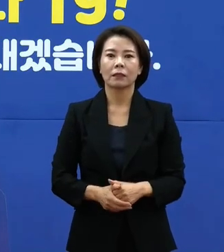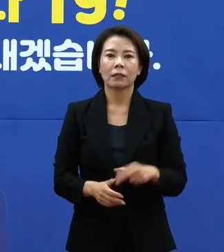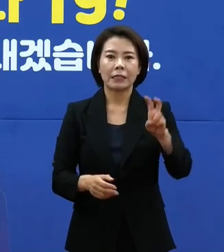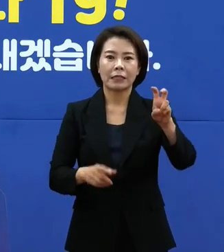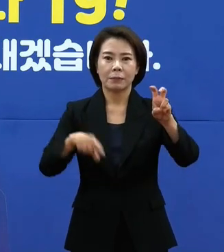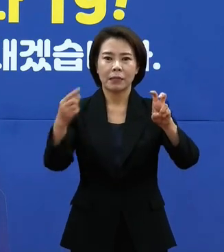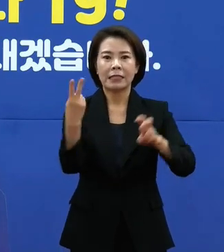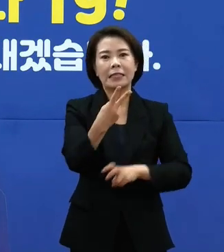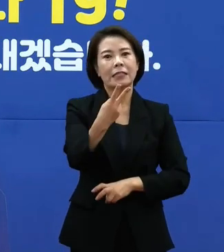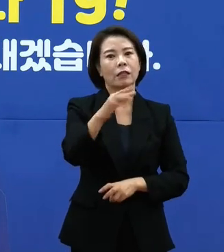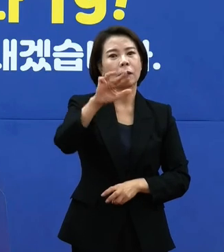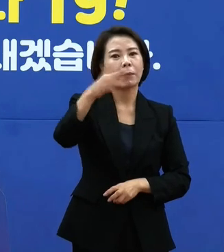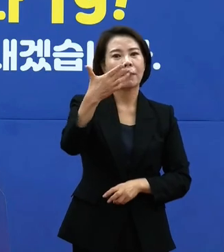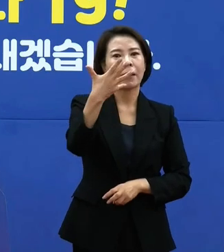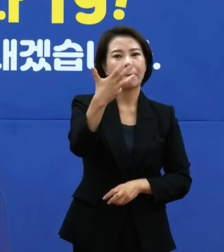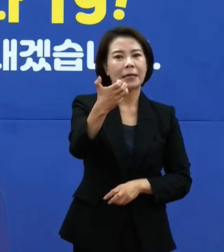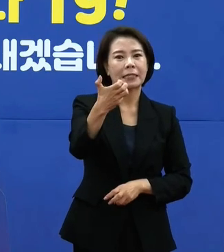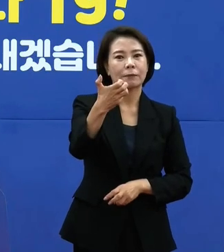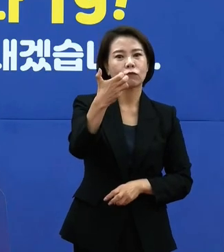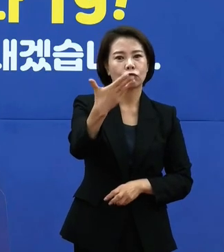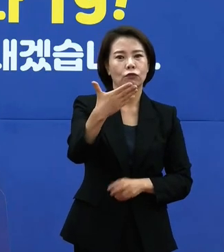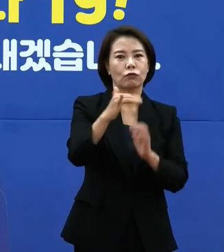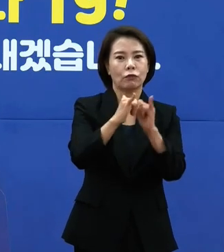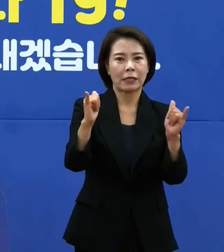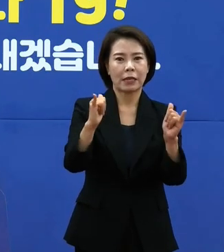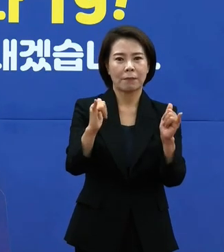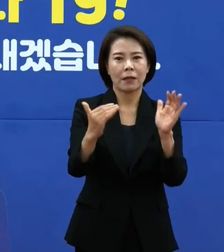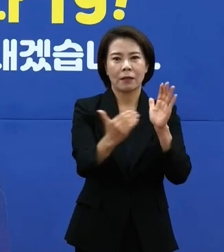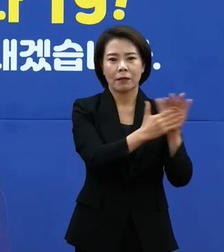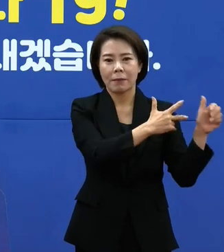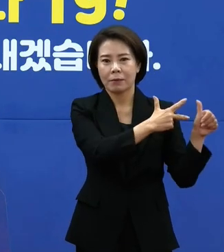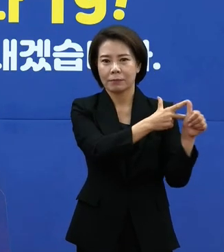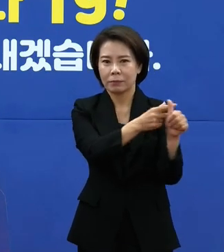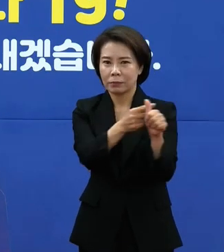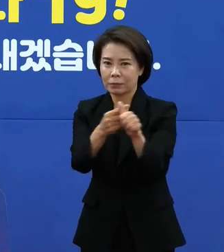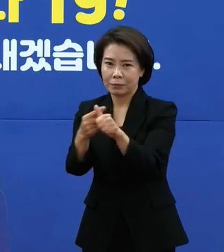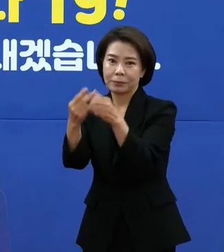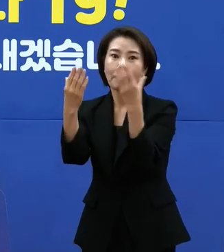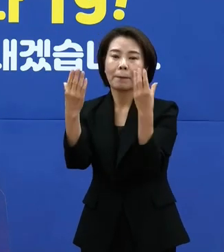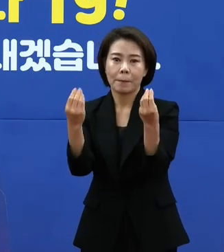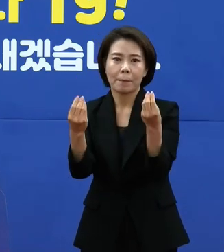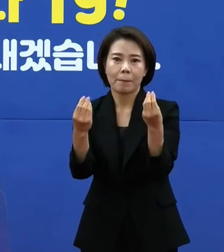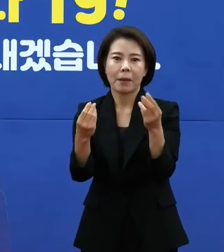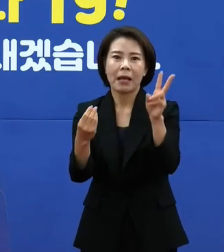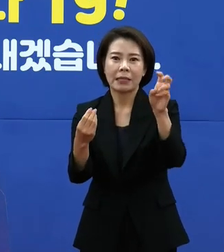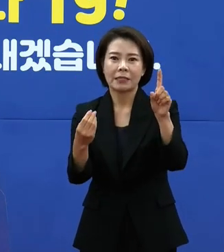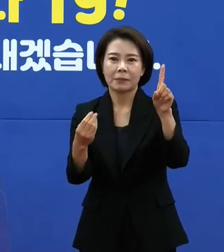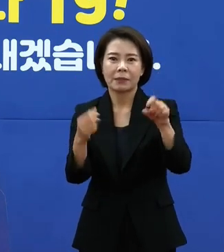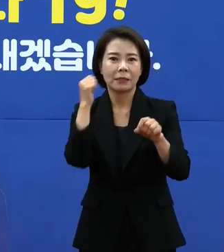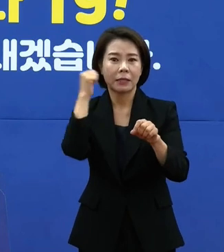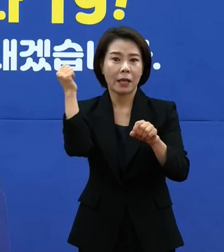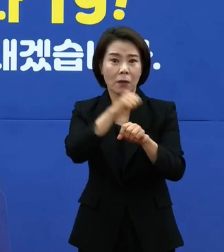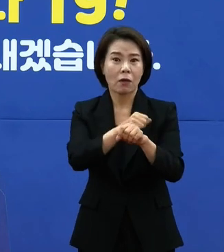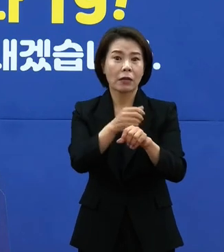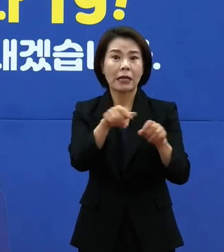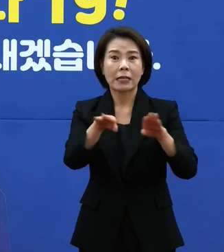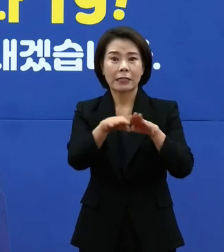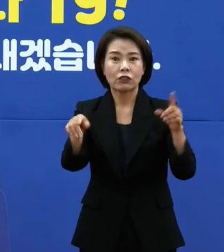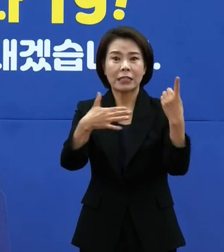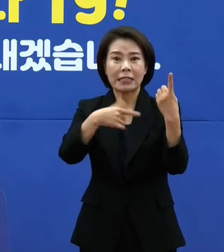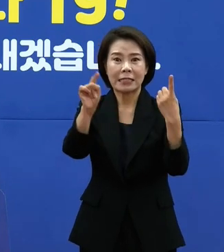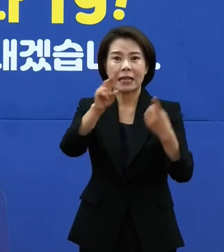총 2,889명에 대한 코로나19 예방접종이 이루어졌습니다. 21일 0시 기준 제주 지역 1차 접종자는